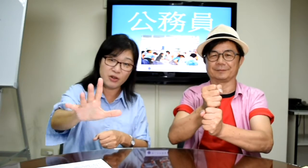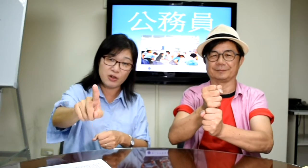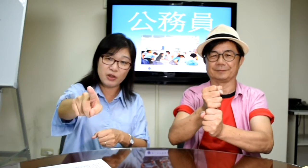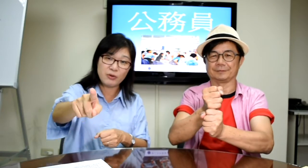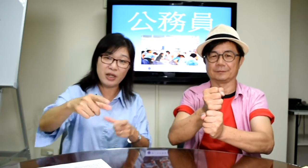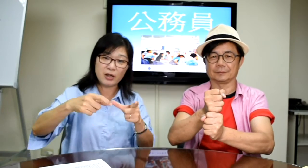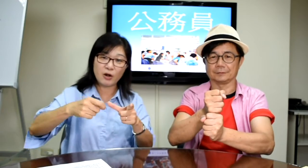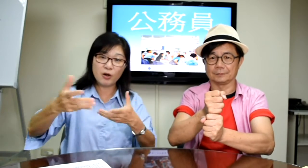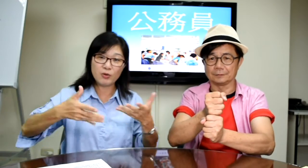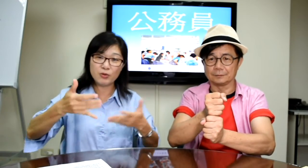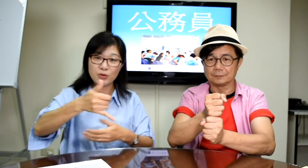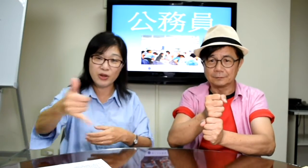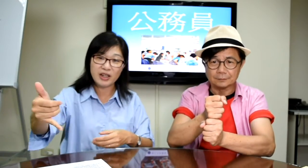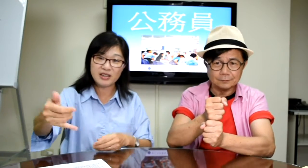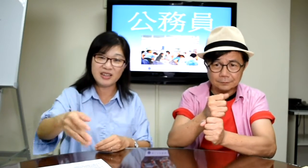有一位公务员，